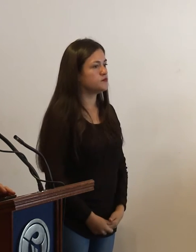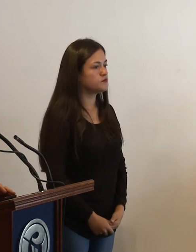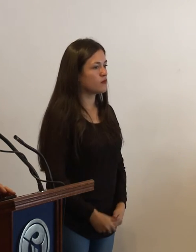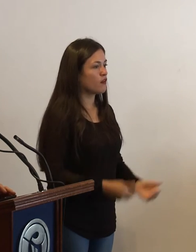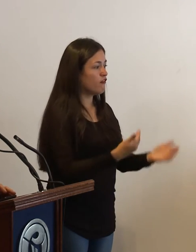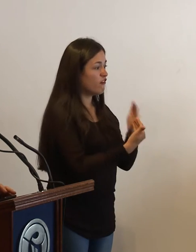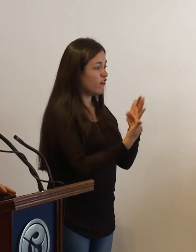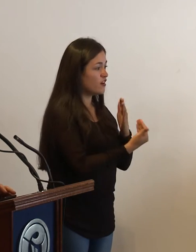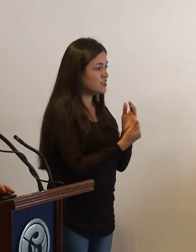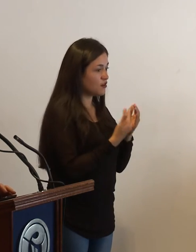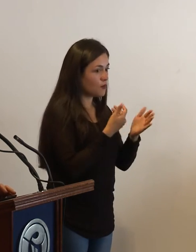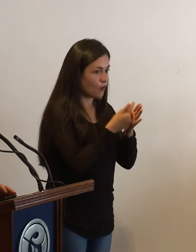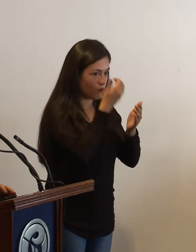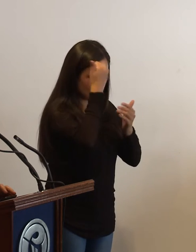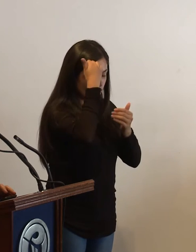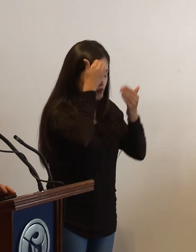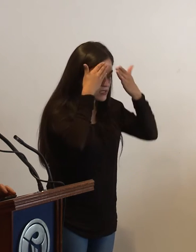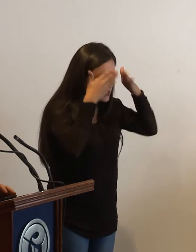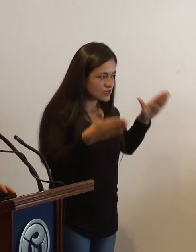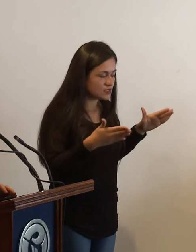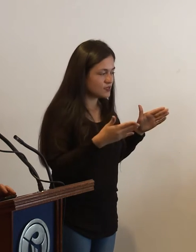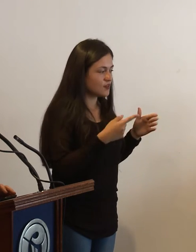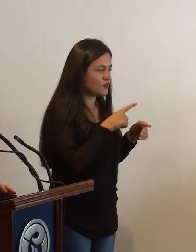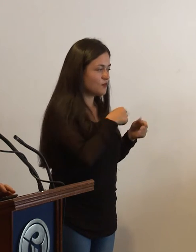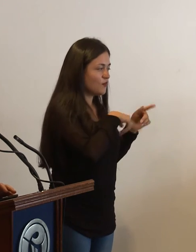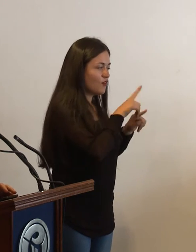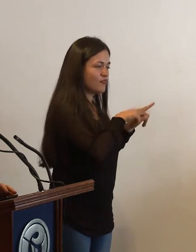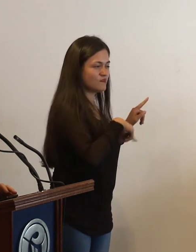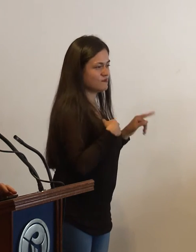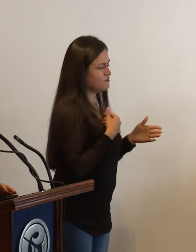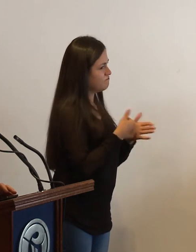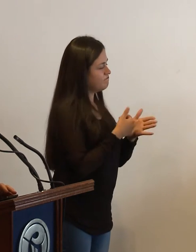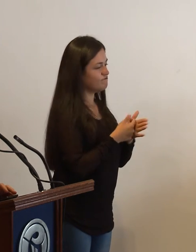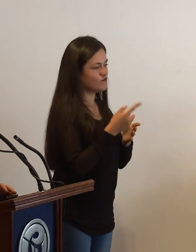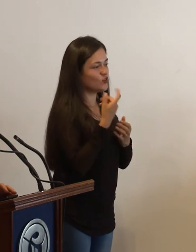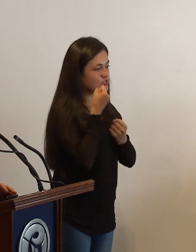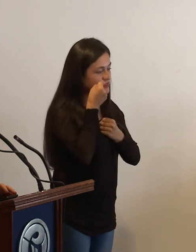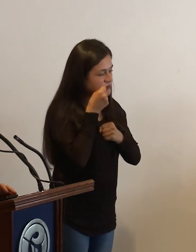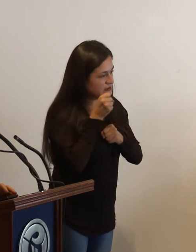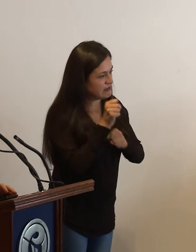al gremio académico de abrir estos programas.